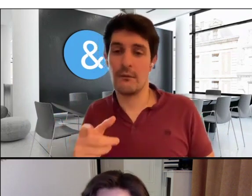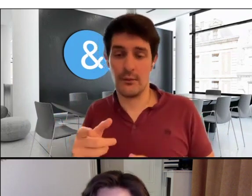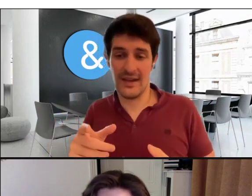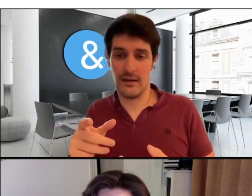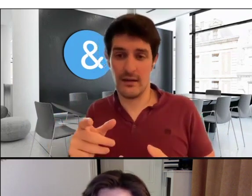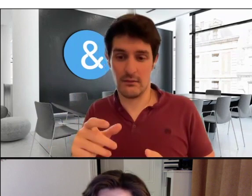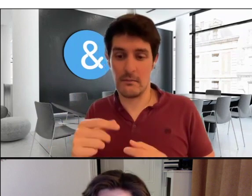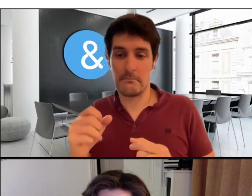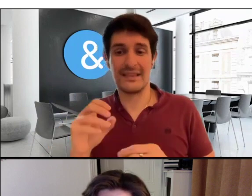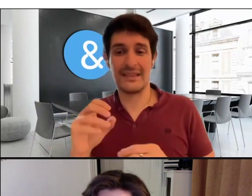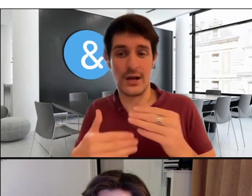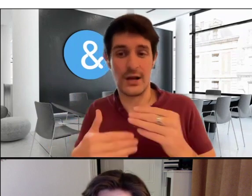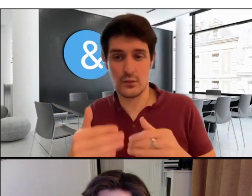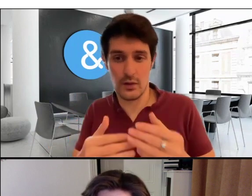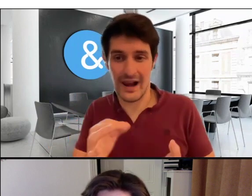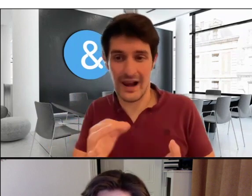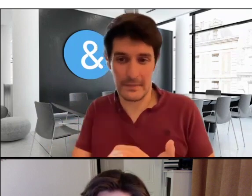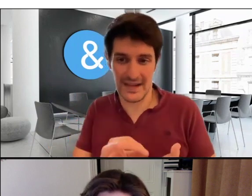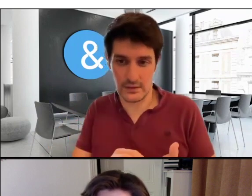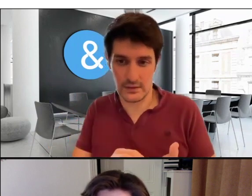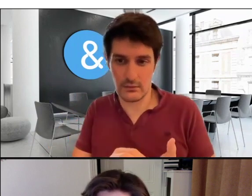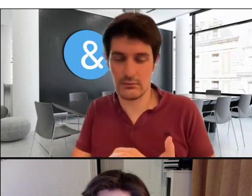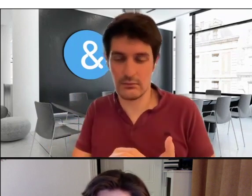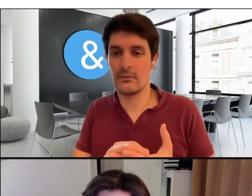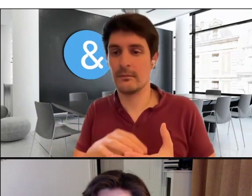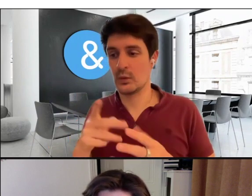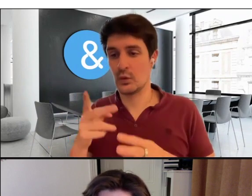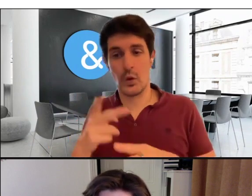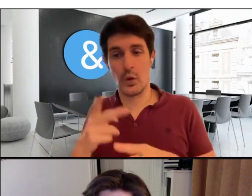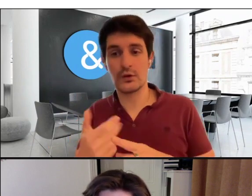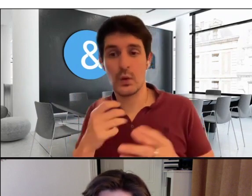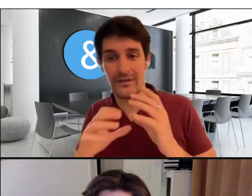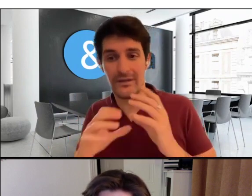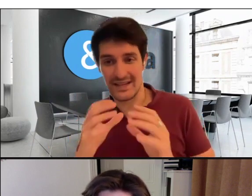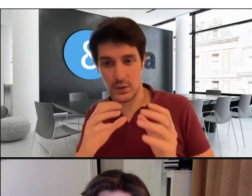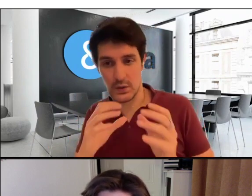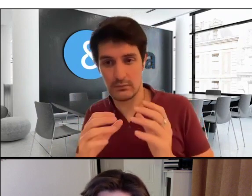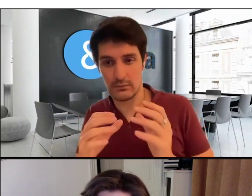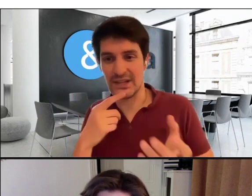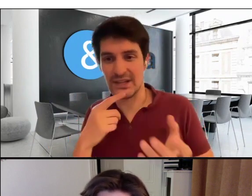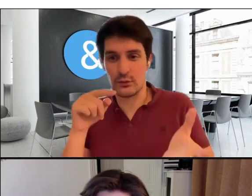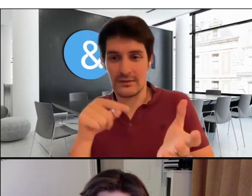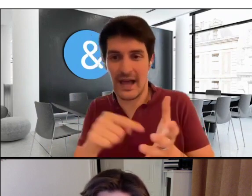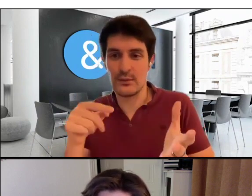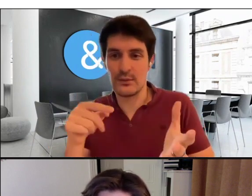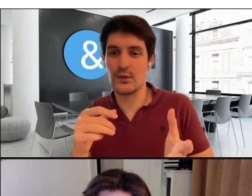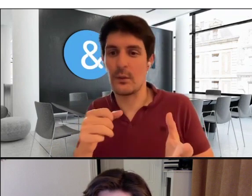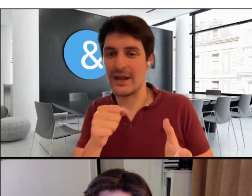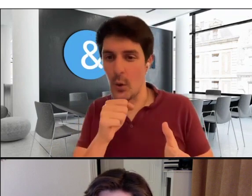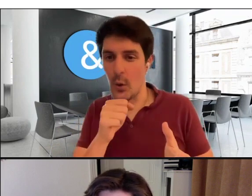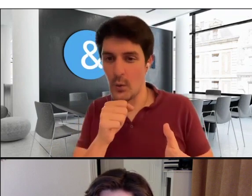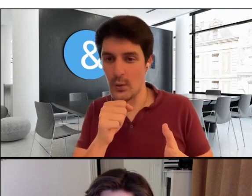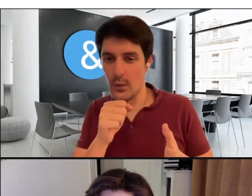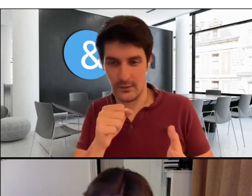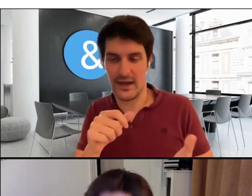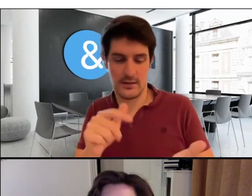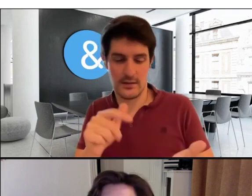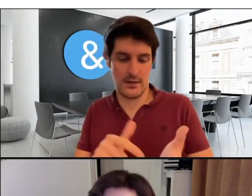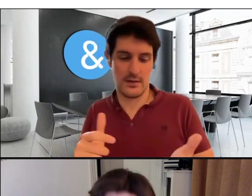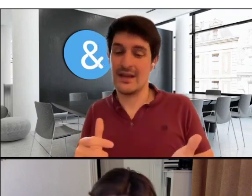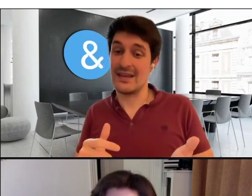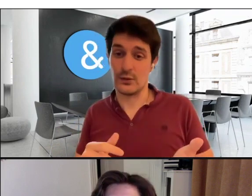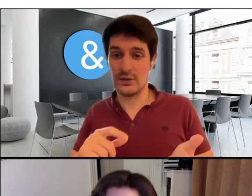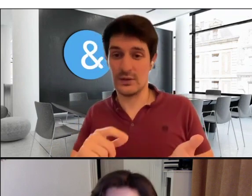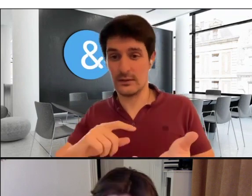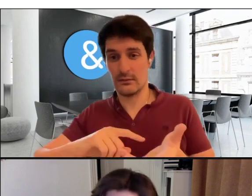pouvez mettre à jour l'application, tu commences une conversation, c'est-à-dire tu appuies sur le micro, okay, et